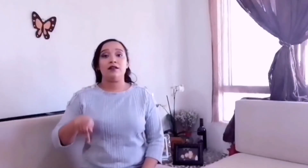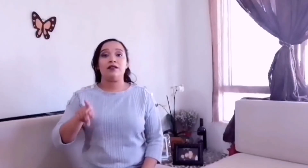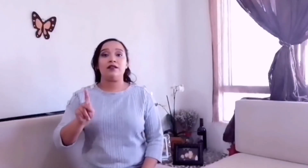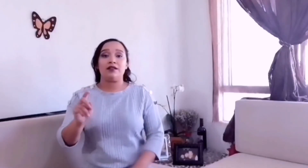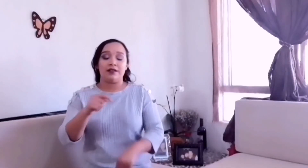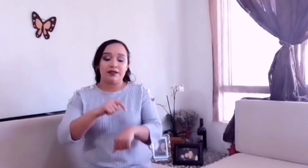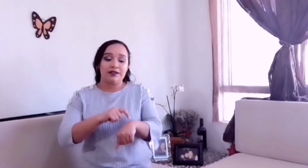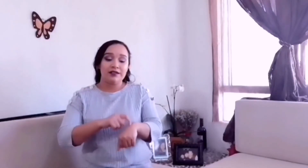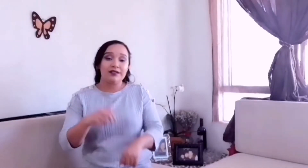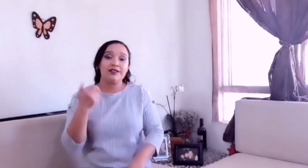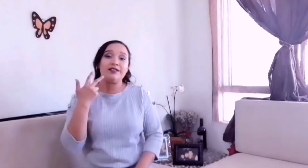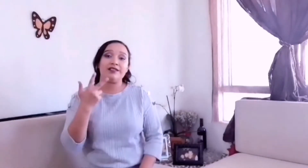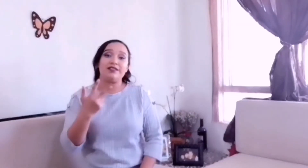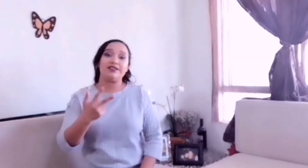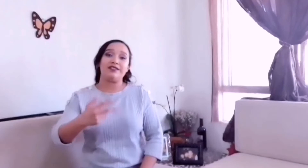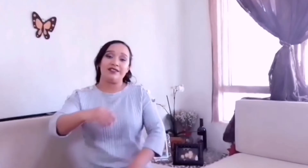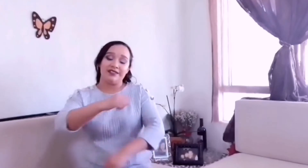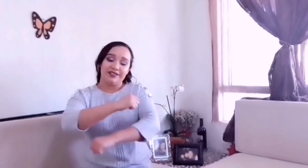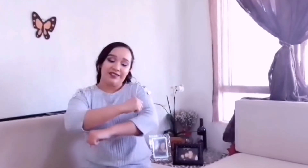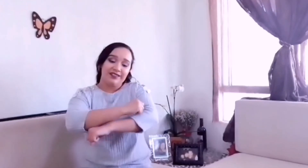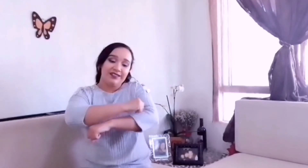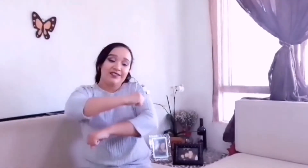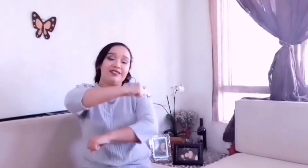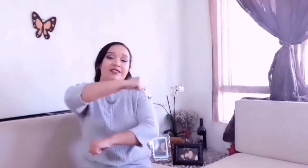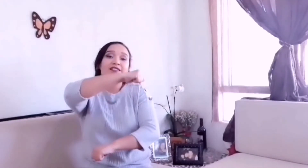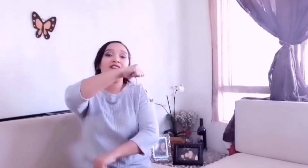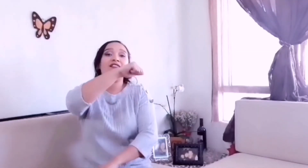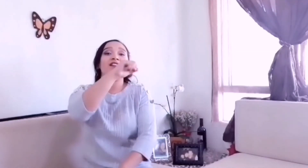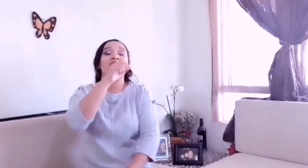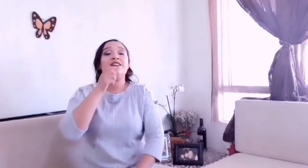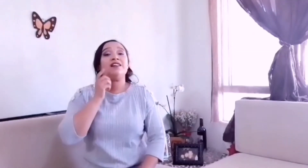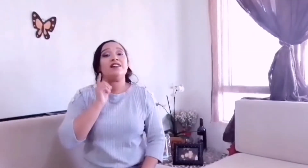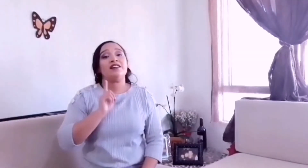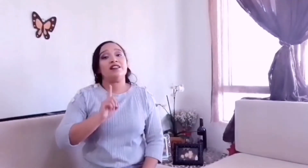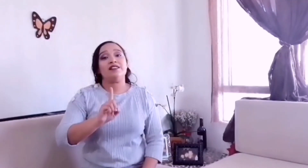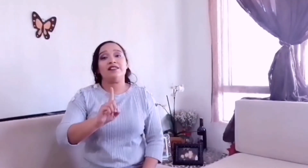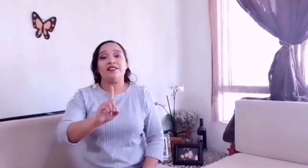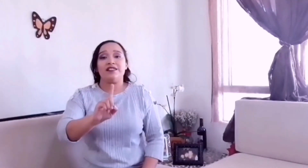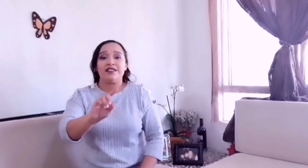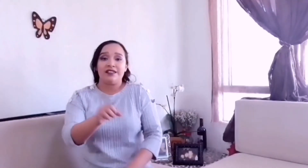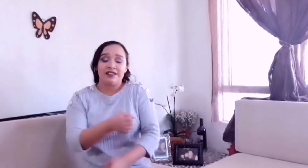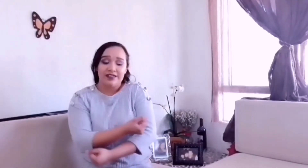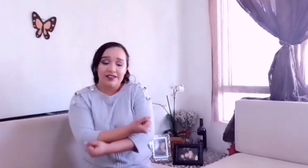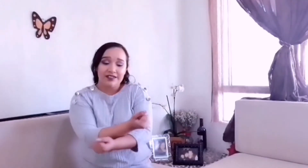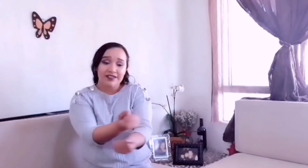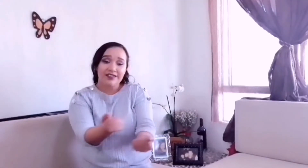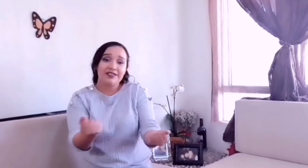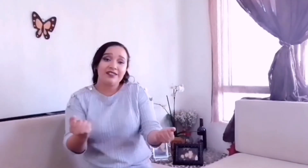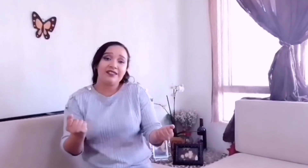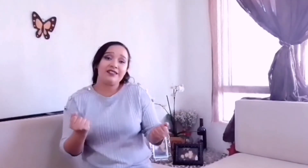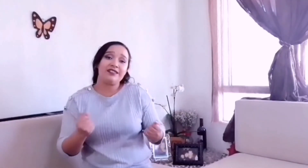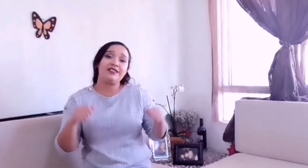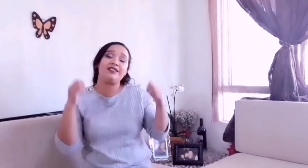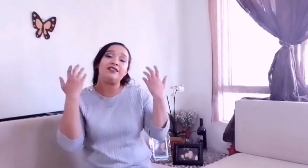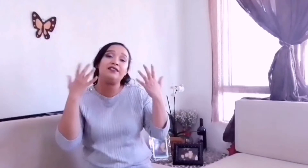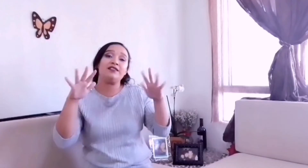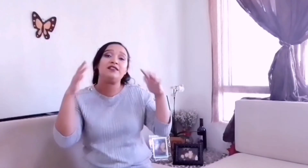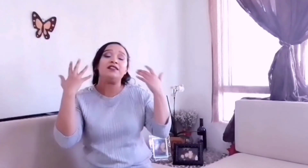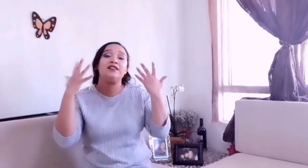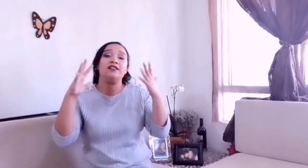Pero son las 8 y ha salido. Aplaudir a tu ventana me dan